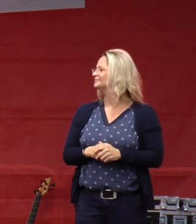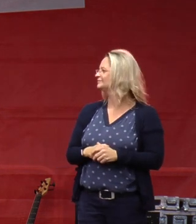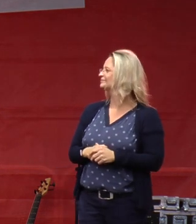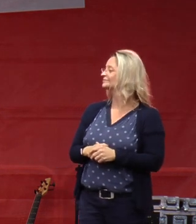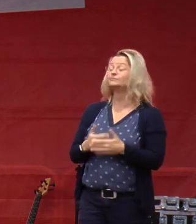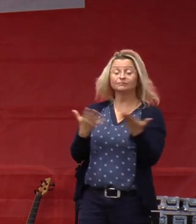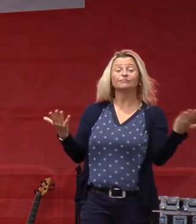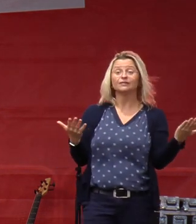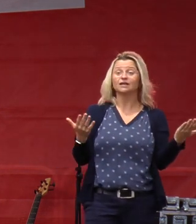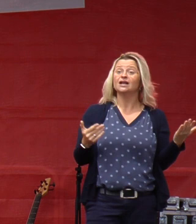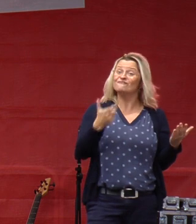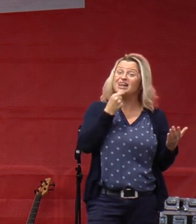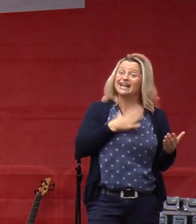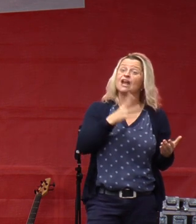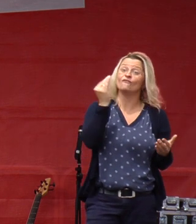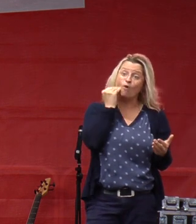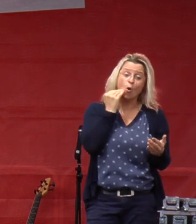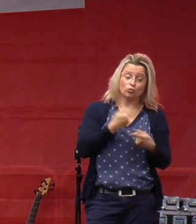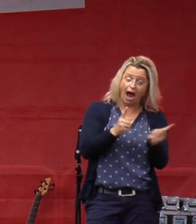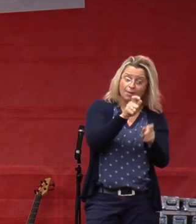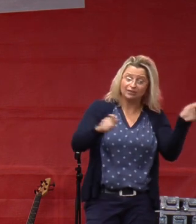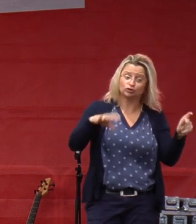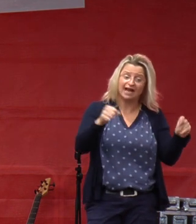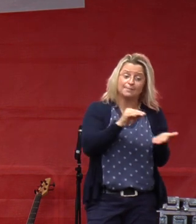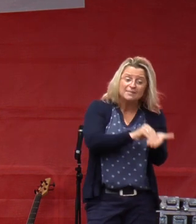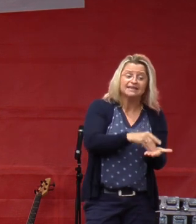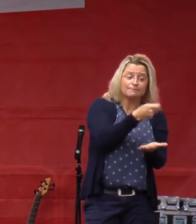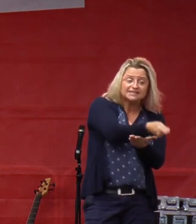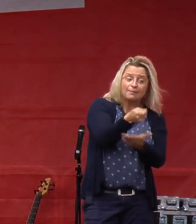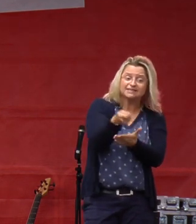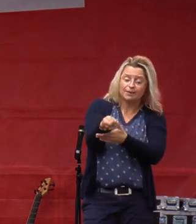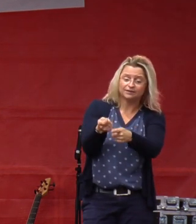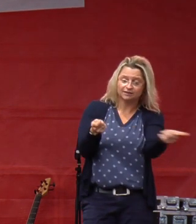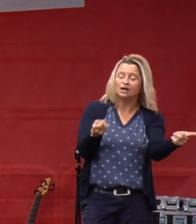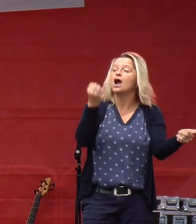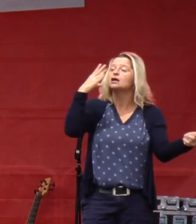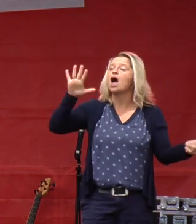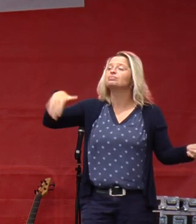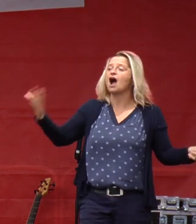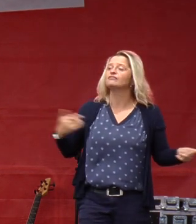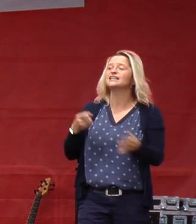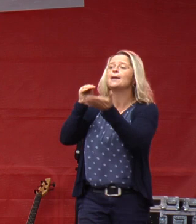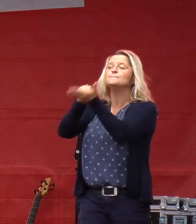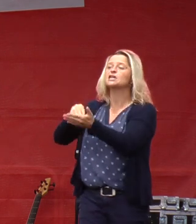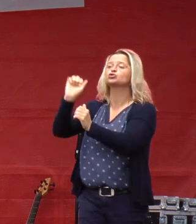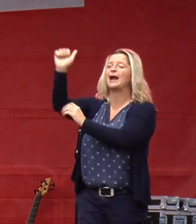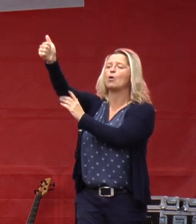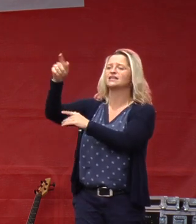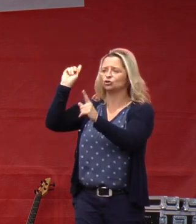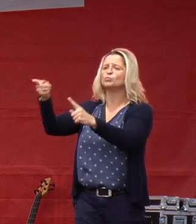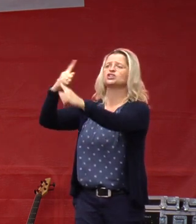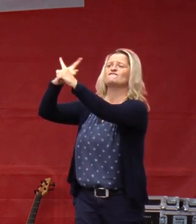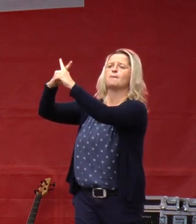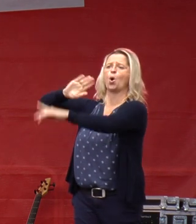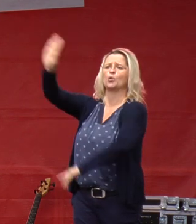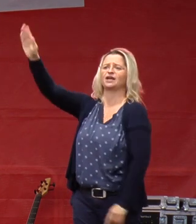Wer wirklich bezahlbaren Wohnraum möchte, der muss eben auch bereit sein, Mietspekulationen zu verbieten. Wir als Linke sind das, denn